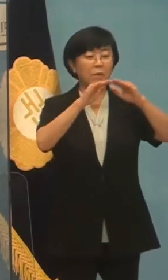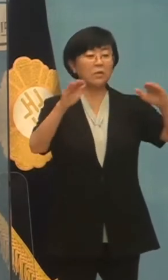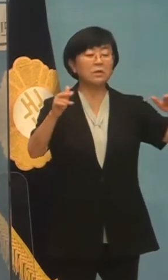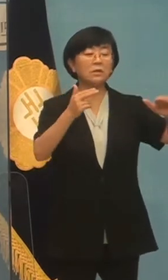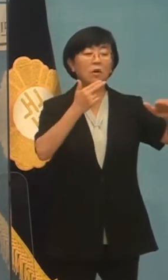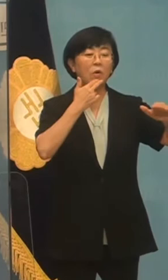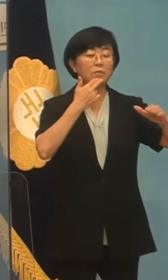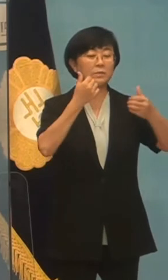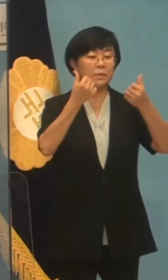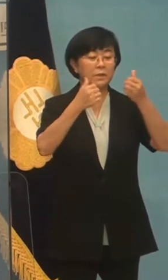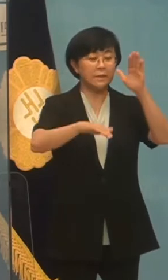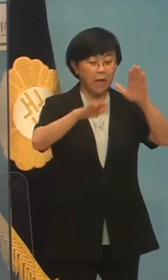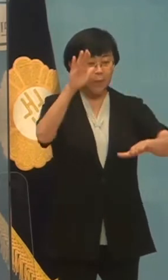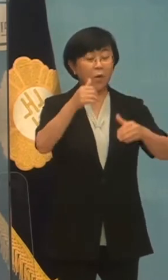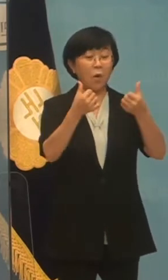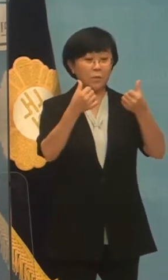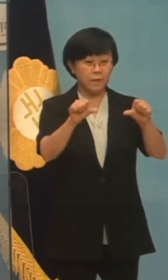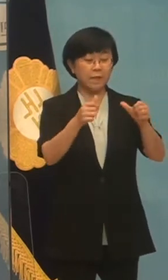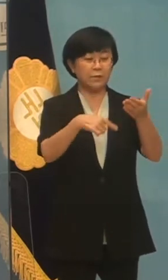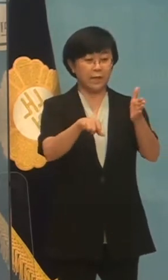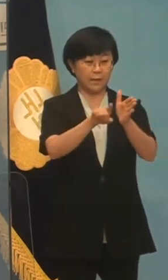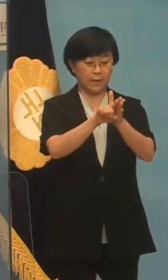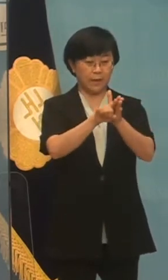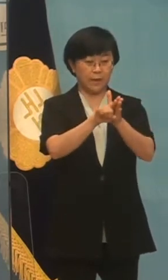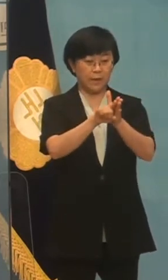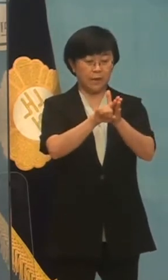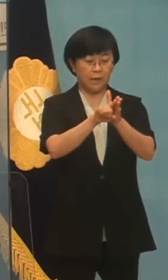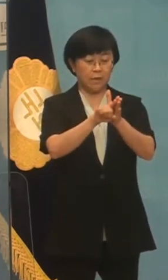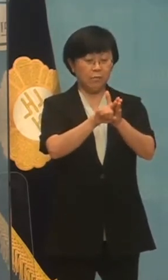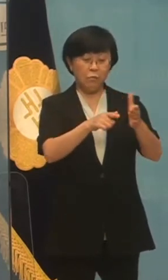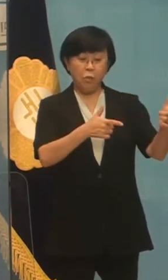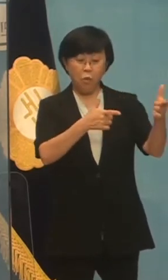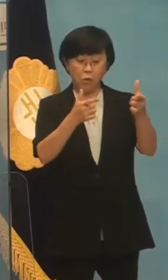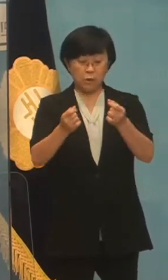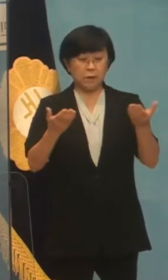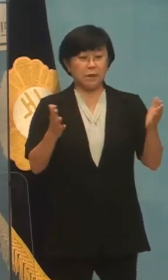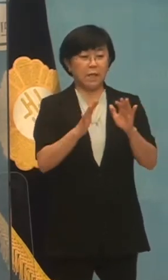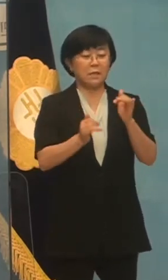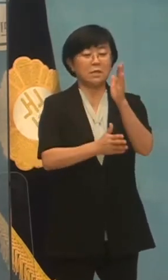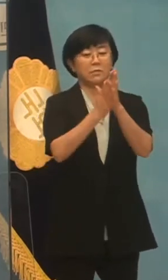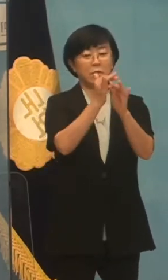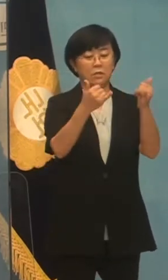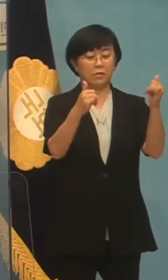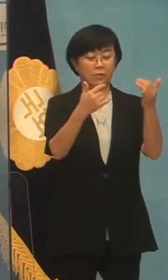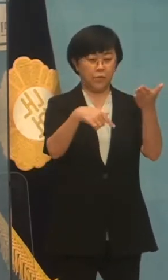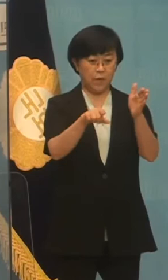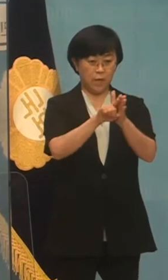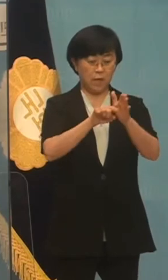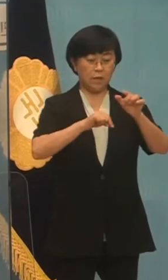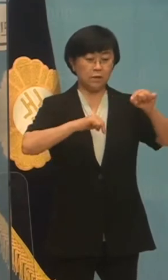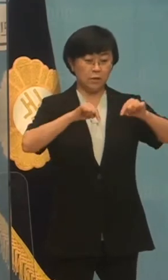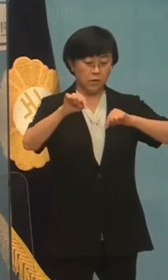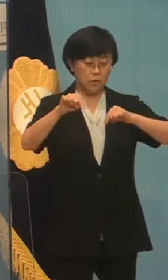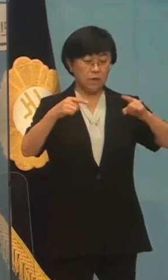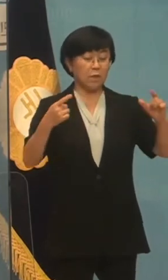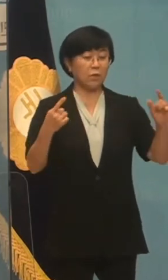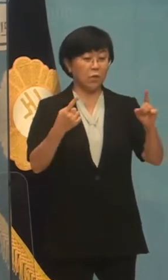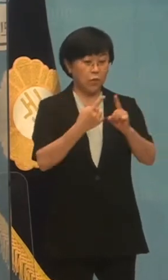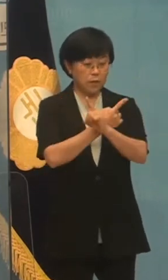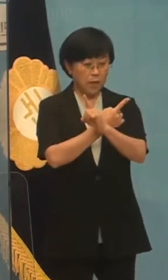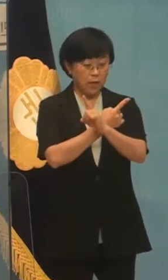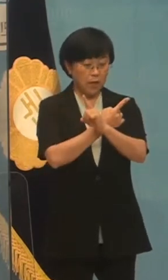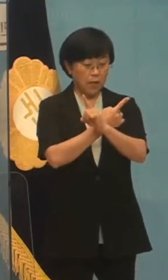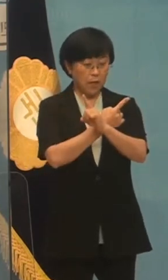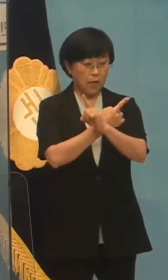타파와 격차 없는 삶의 재건, 모든 일하는 시민들을 위한 정권 교체, 정치 교체